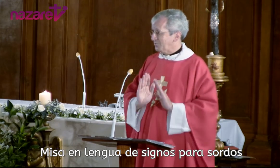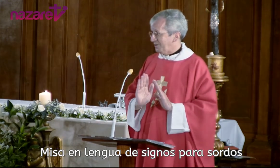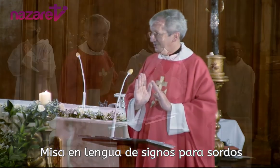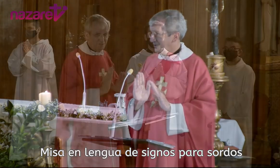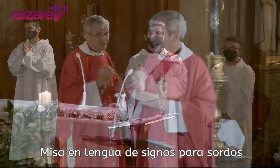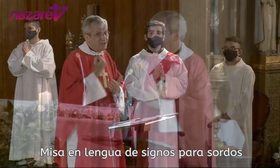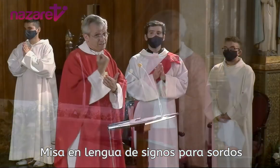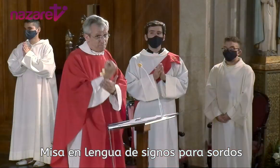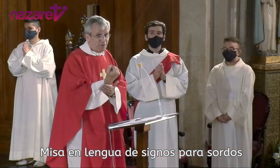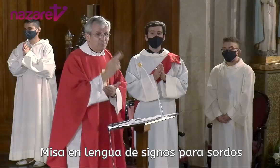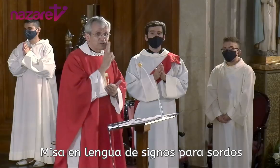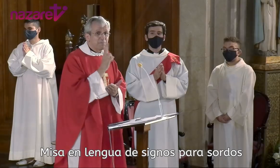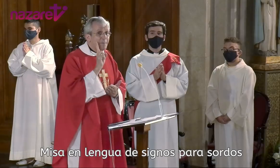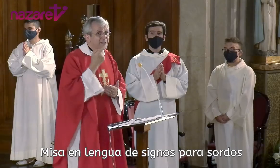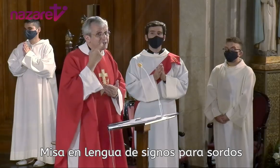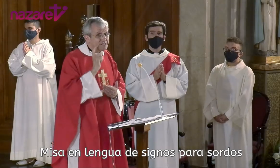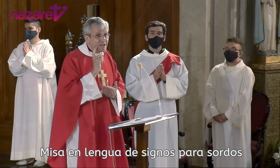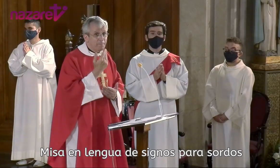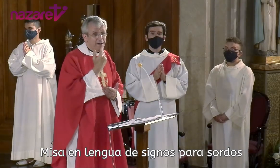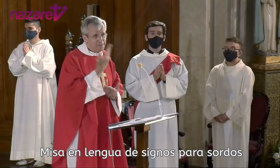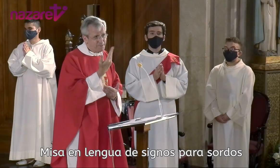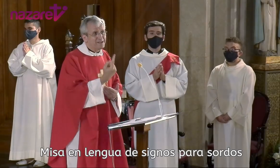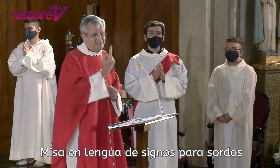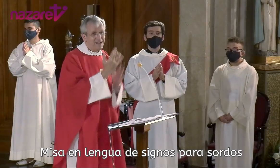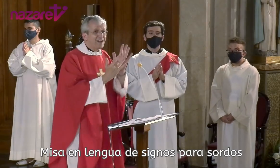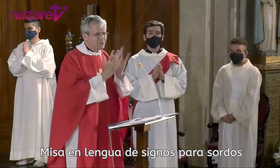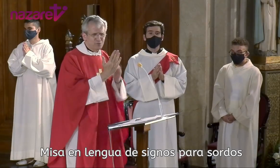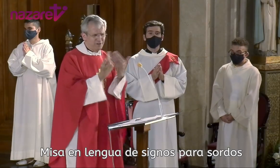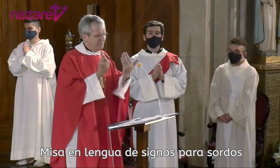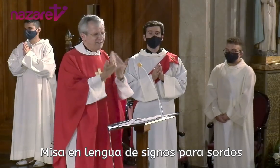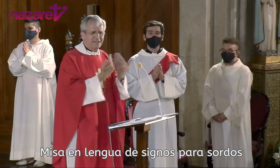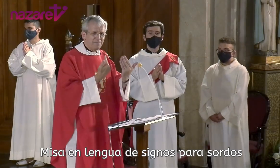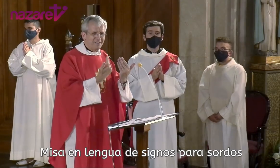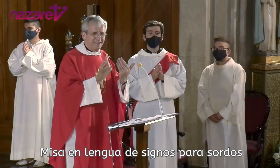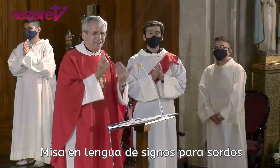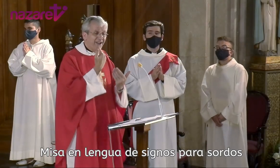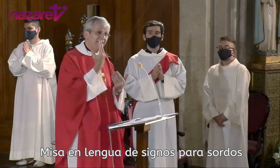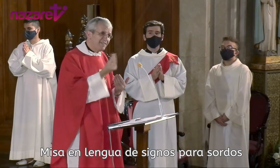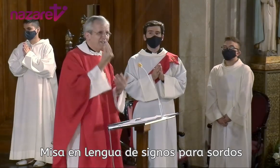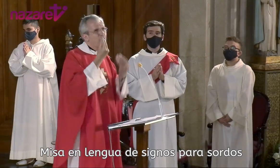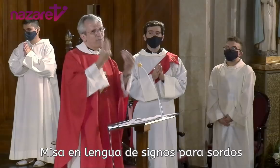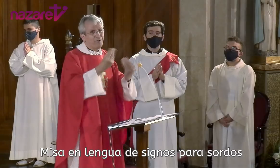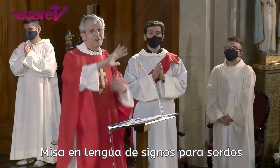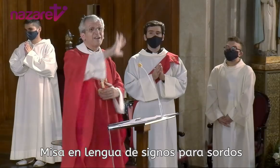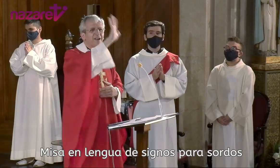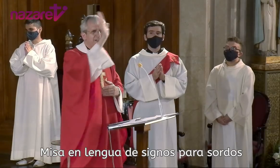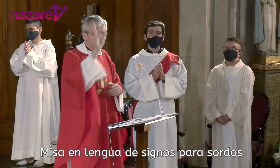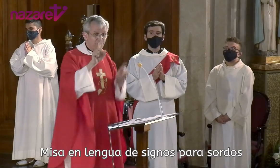hijos. Te apoyamos, mamá de Cristian, para que pidas a Jesús directamente, que le dé lo mejor, el cielo,